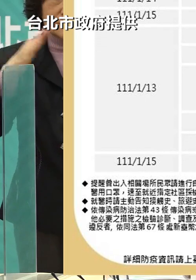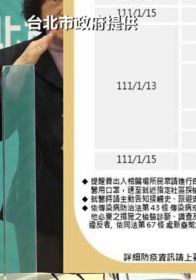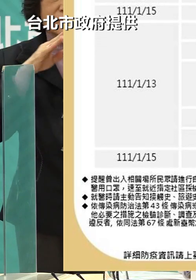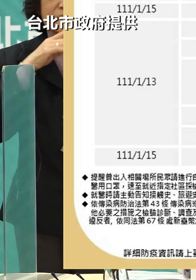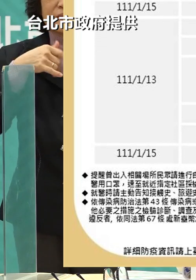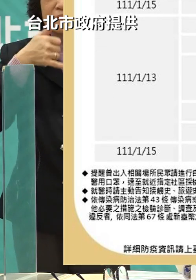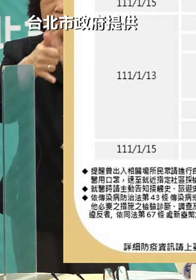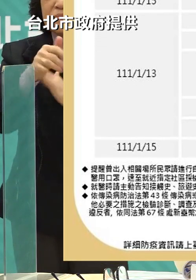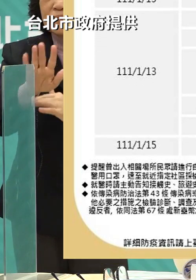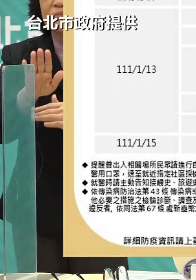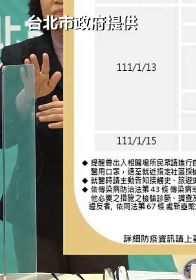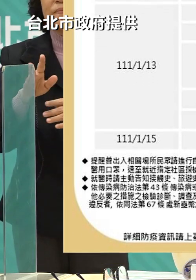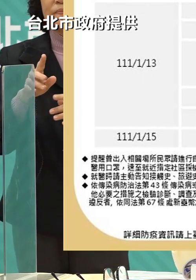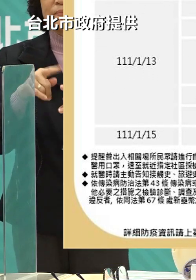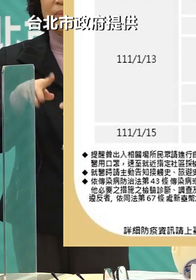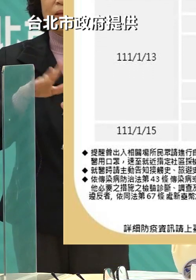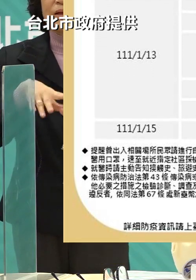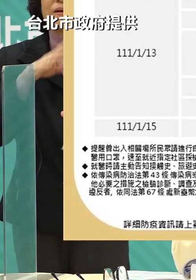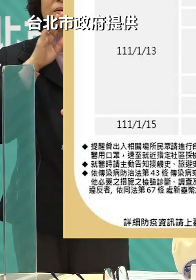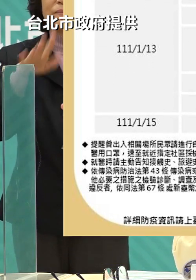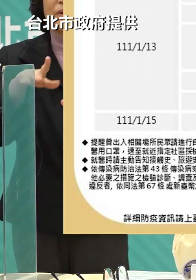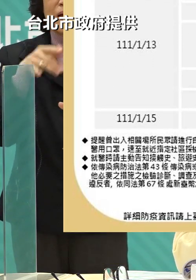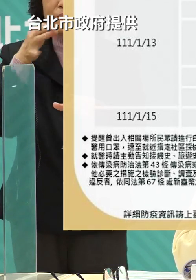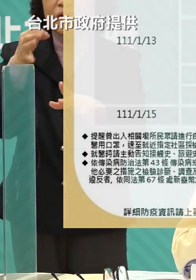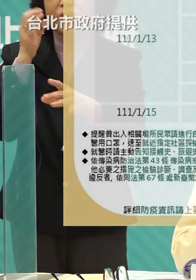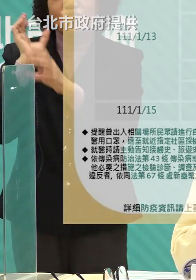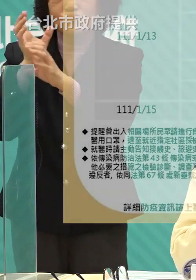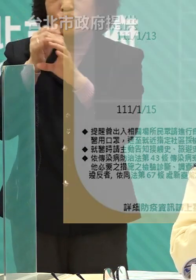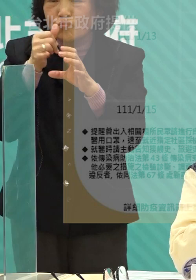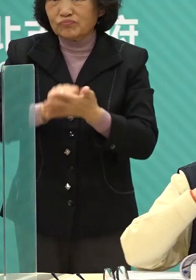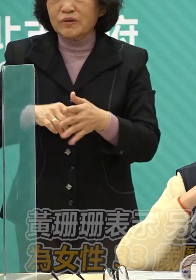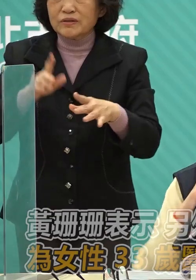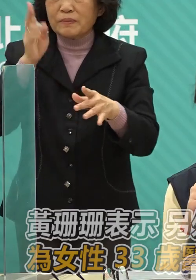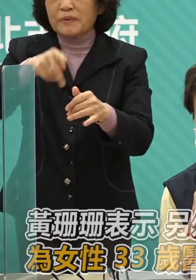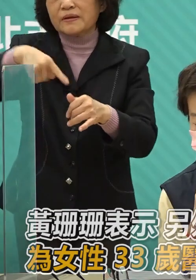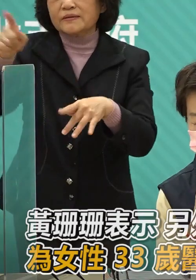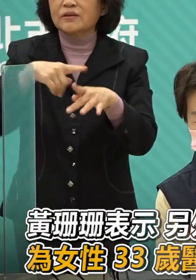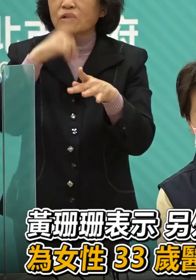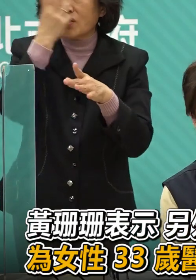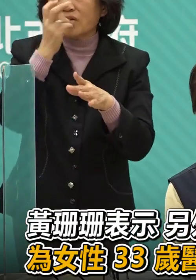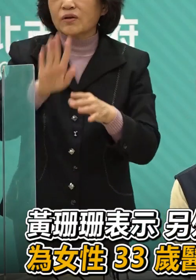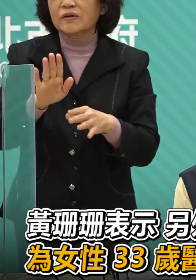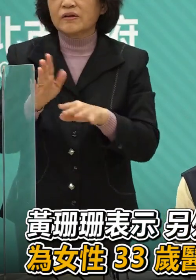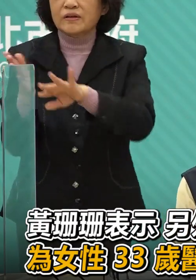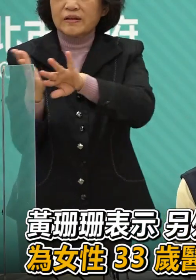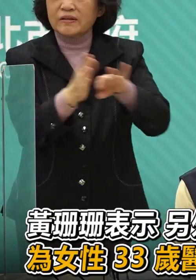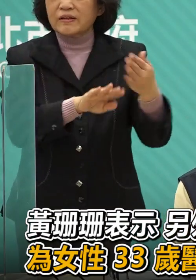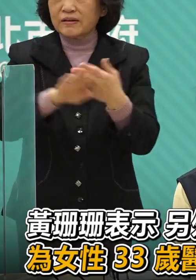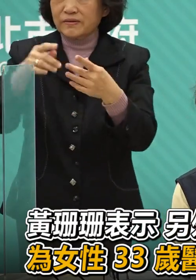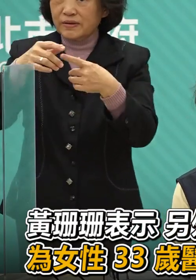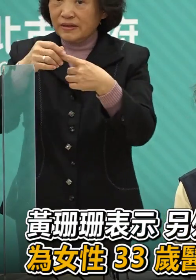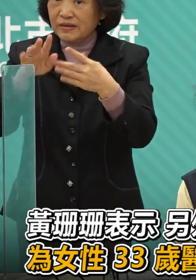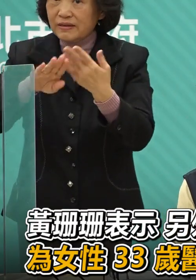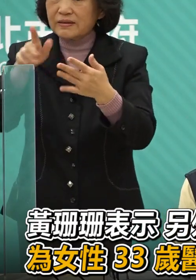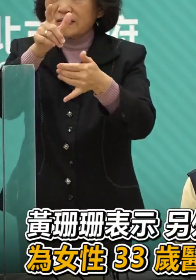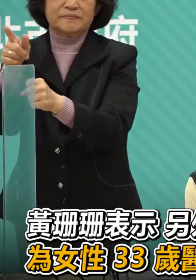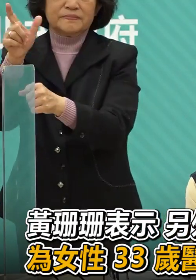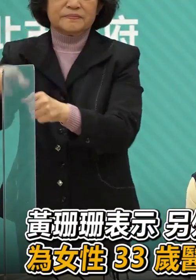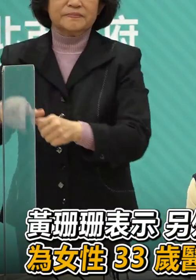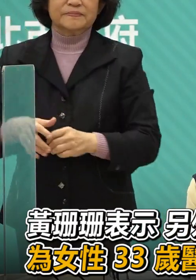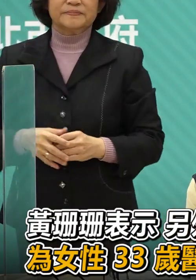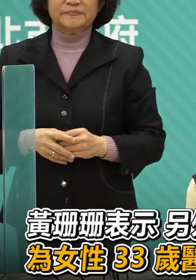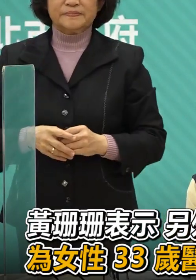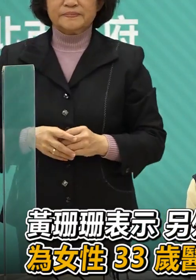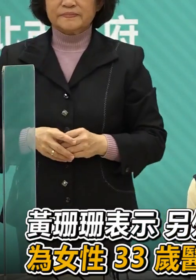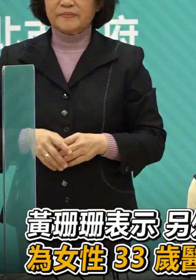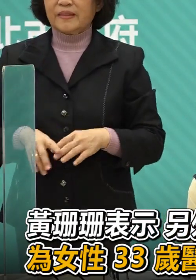民德店，然后50岚台北车站的地下街。另外一例是17967，因